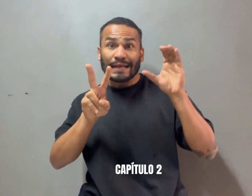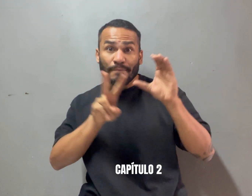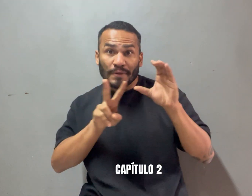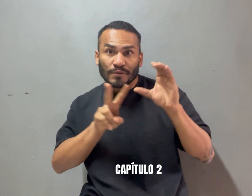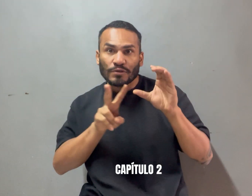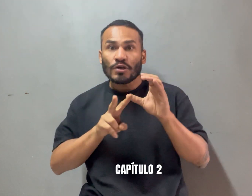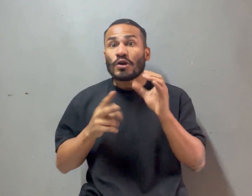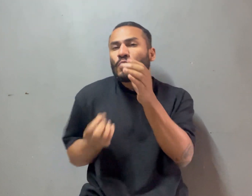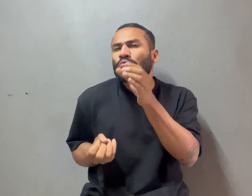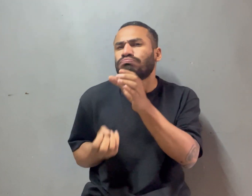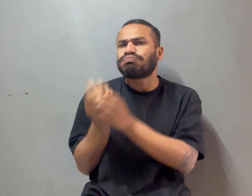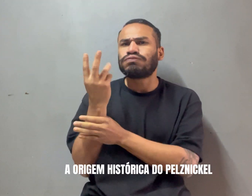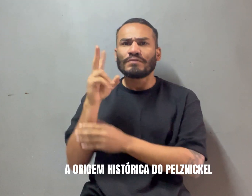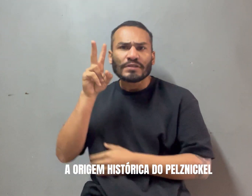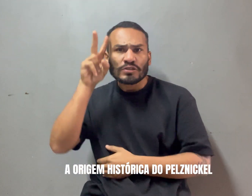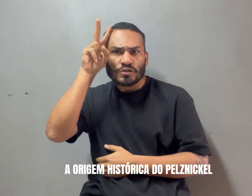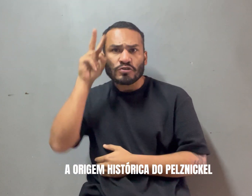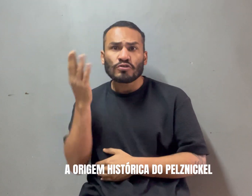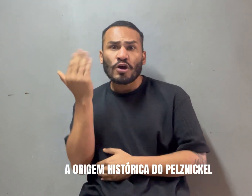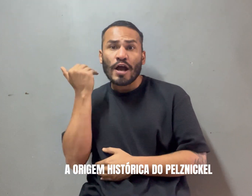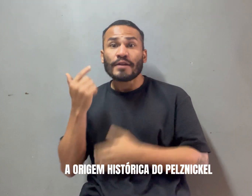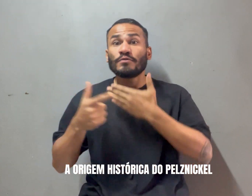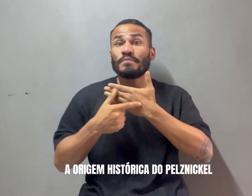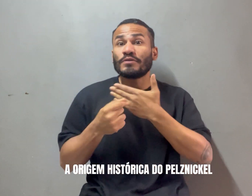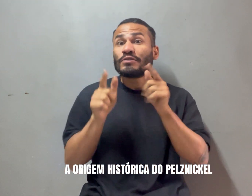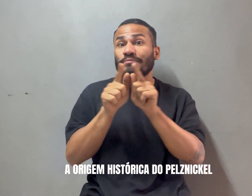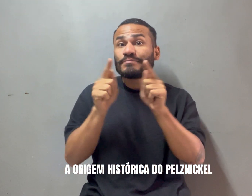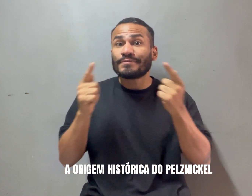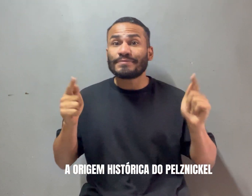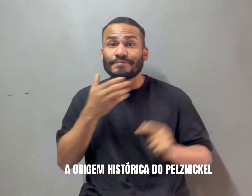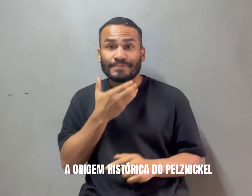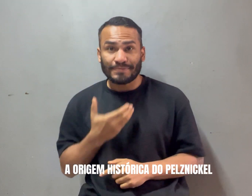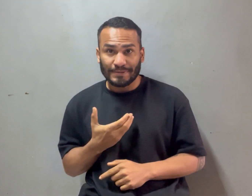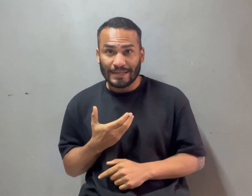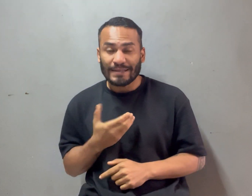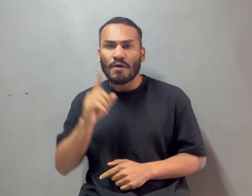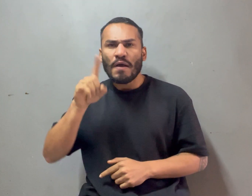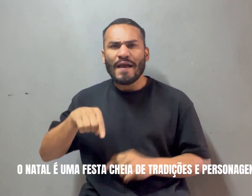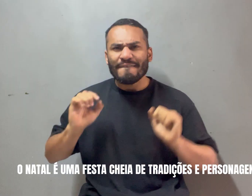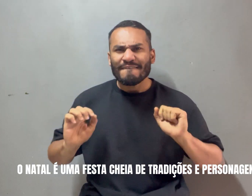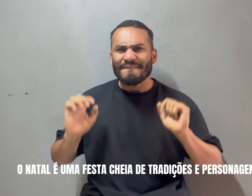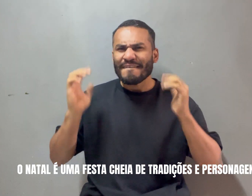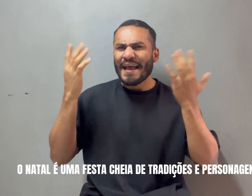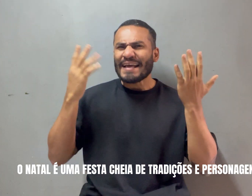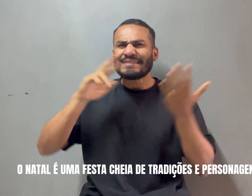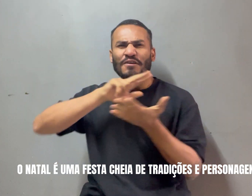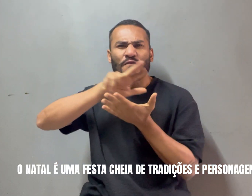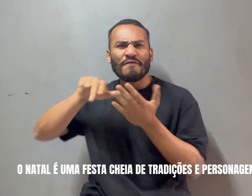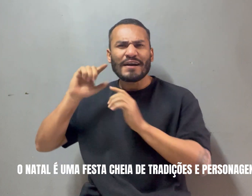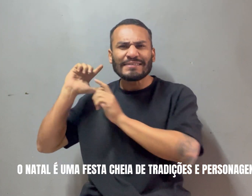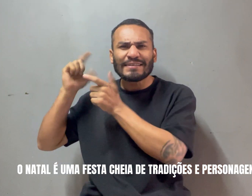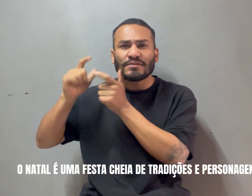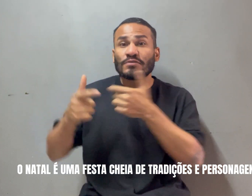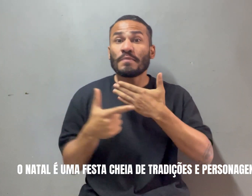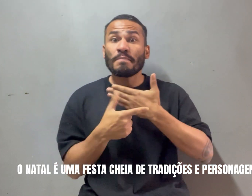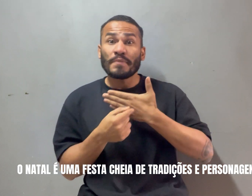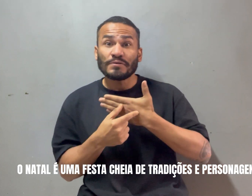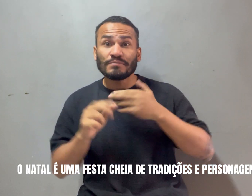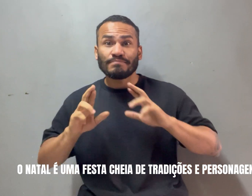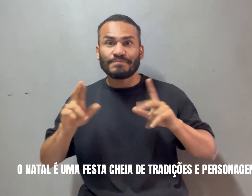Capítulo 2. A origem histórica do Pelsníquel. O Natal é uma festa cheia de tradições e